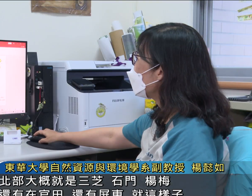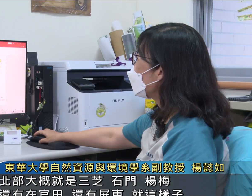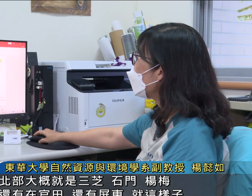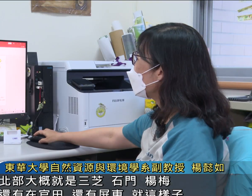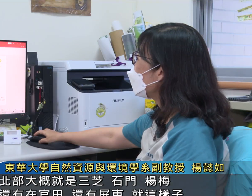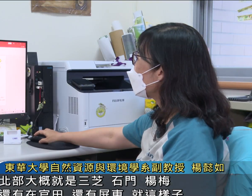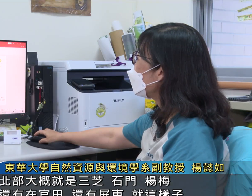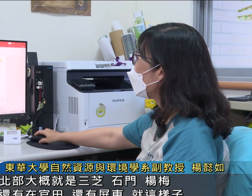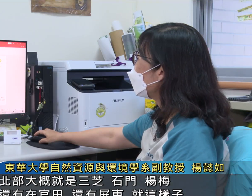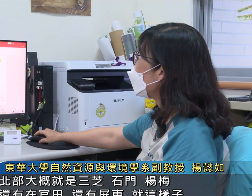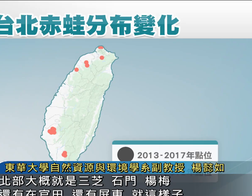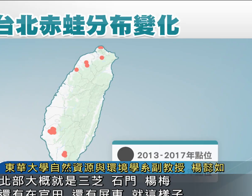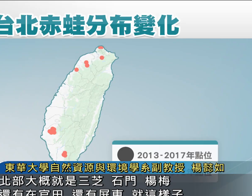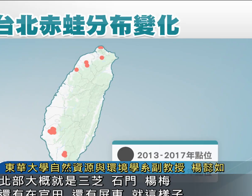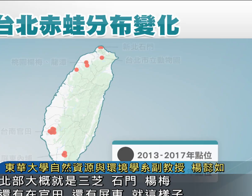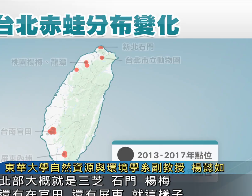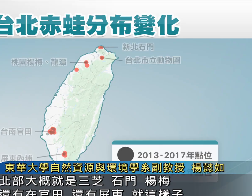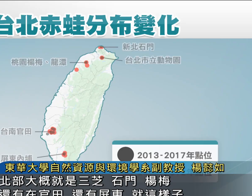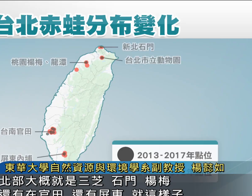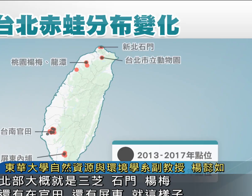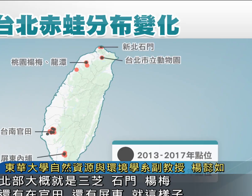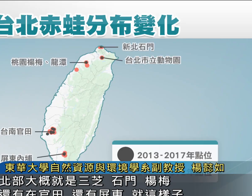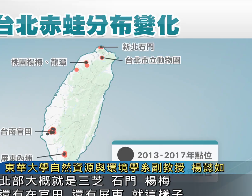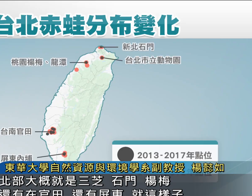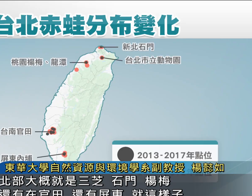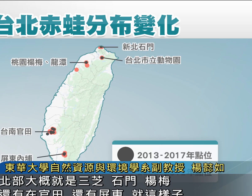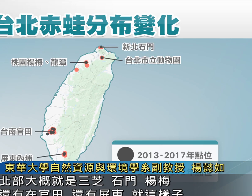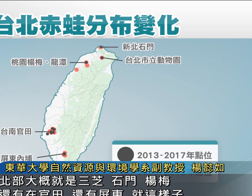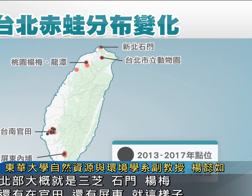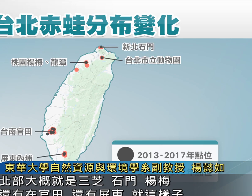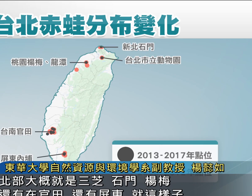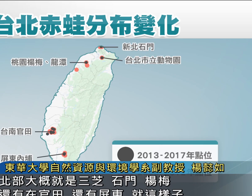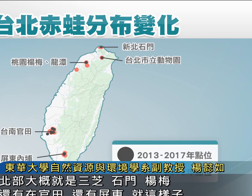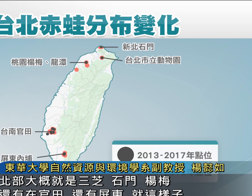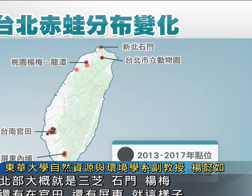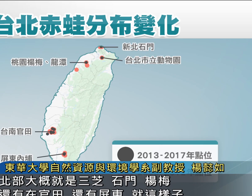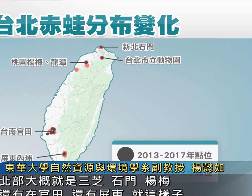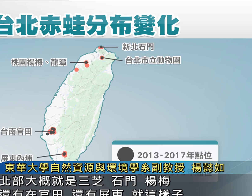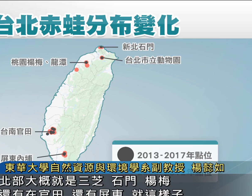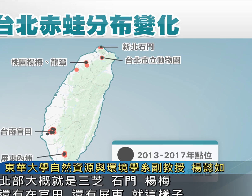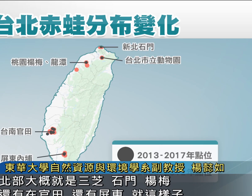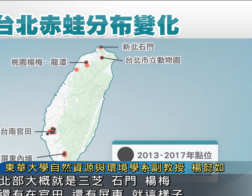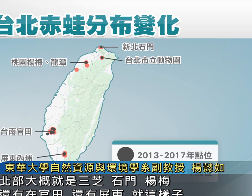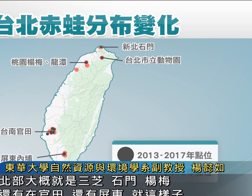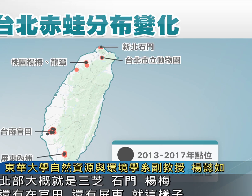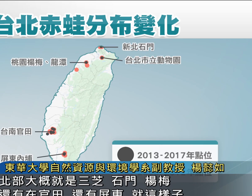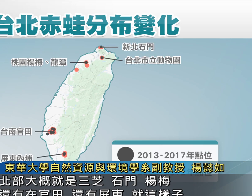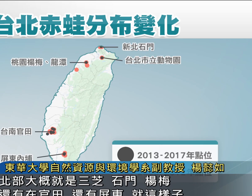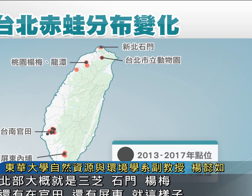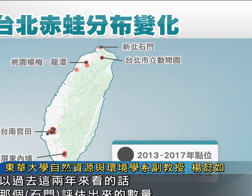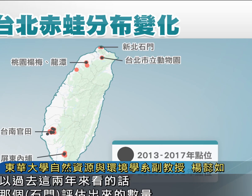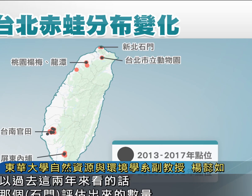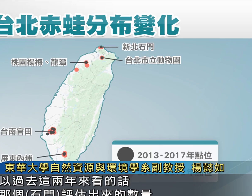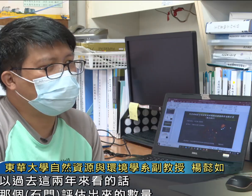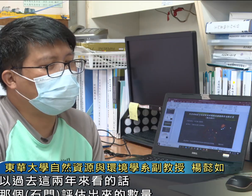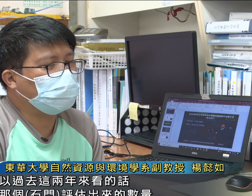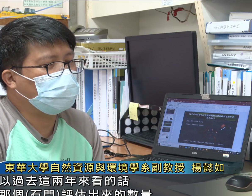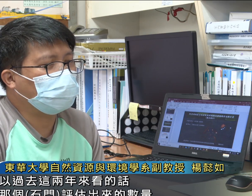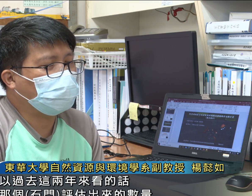只石门，然后杨梅，还有在那个关田，然后还有屏东，就这样子。 以过去这两年来看的